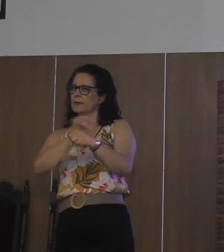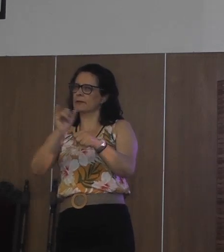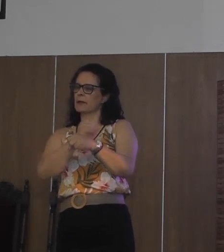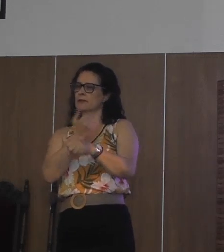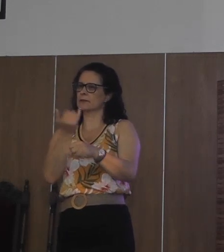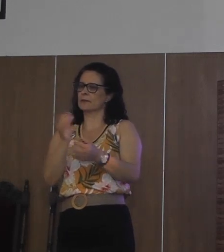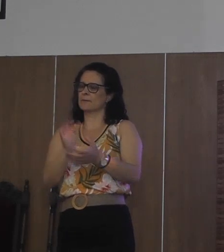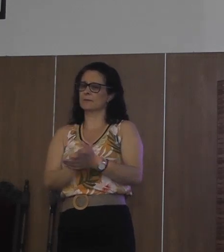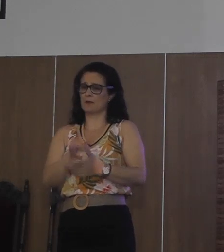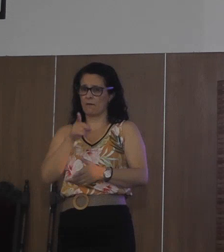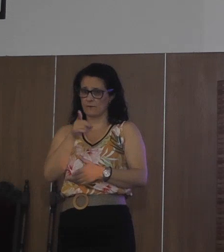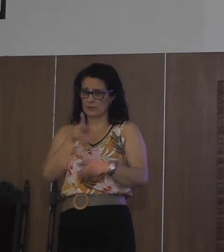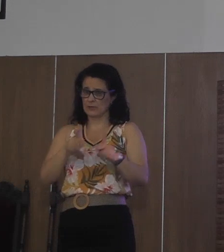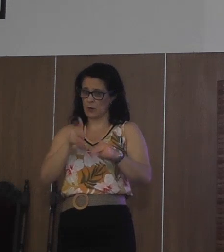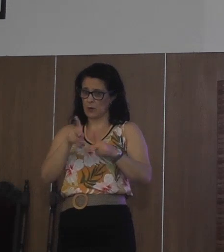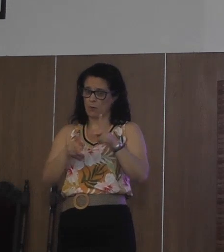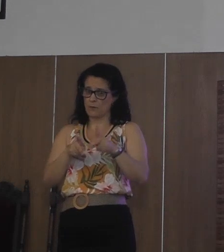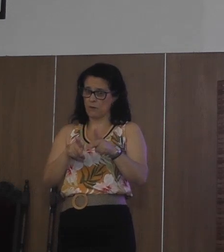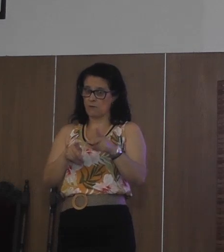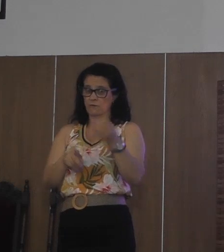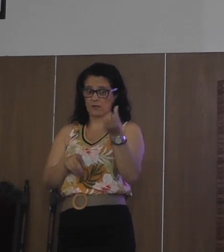durante 6 dias,